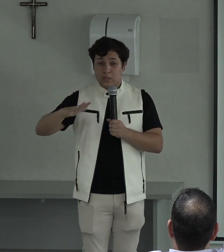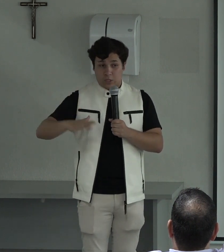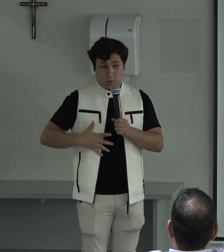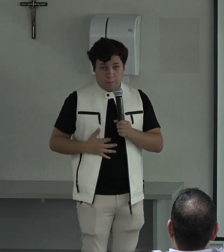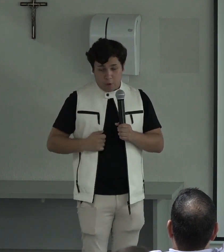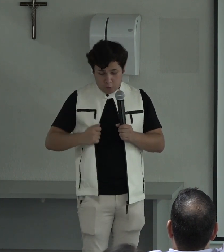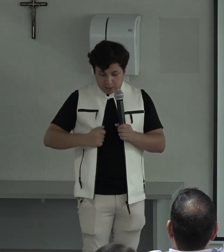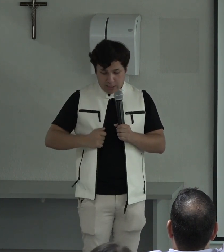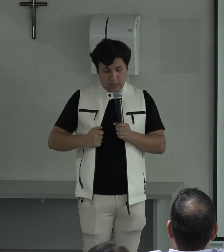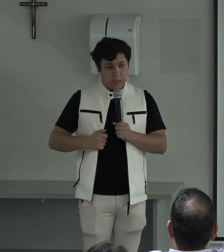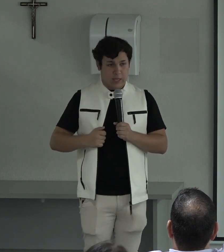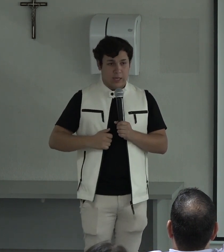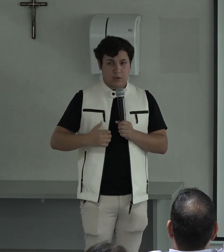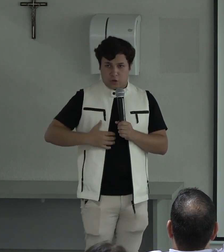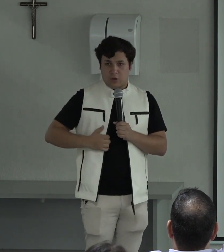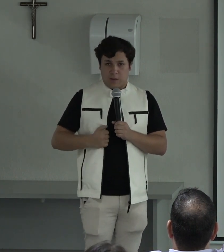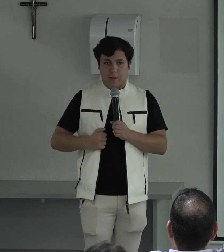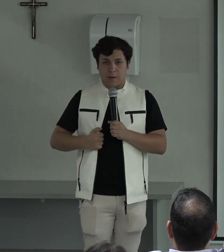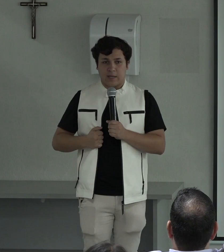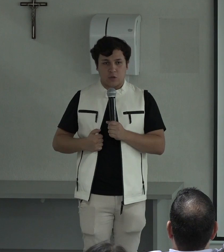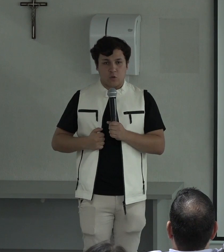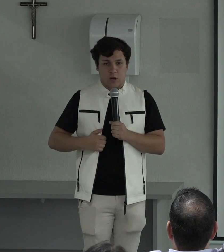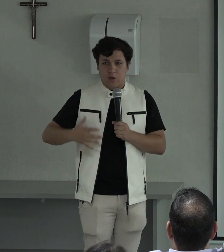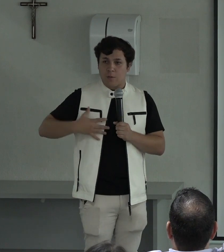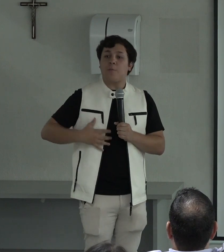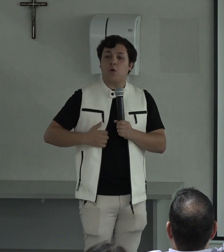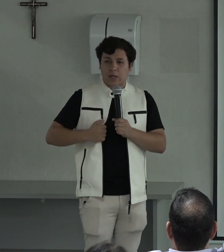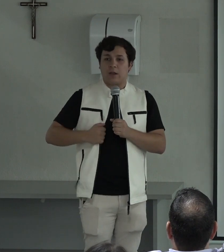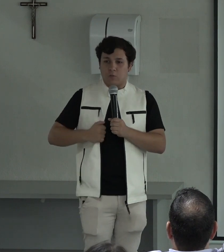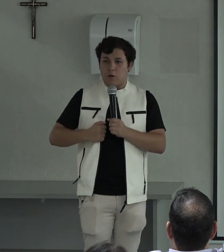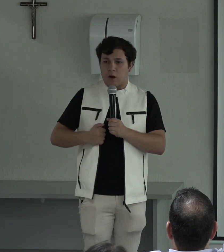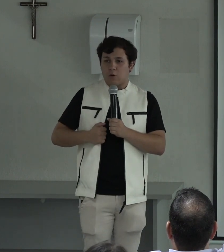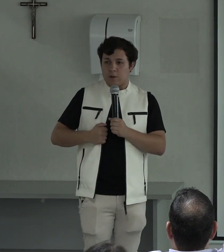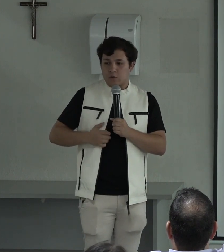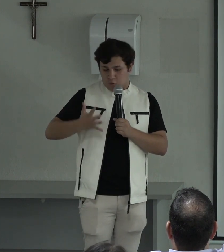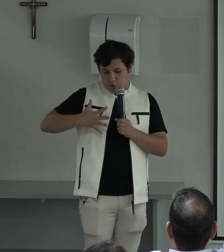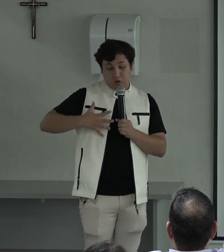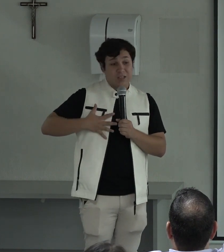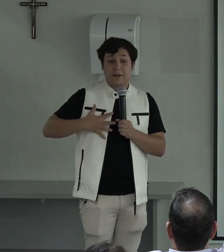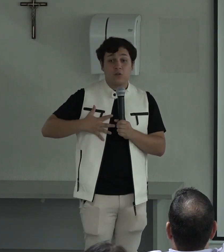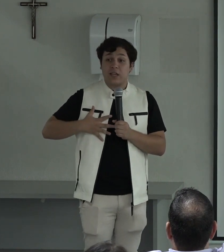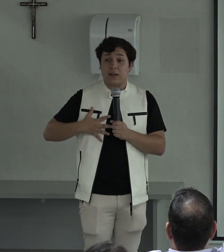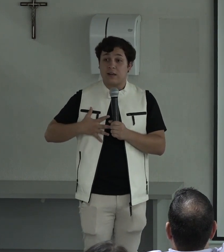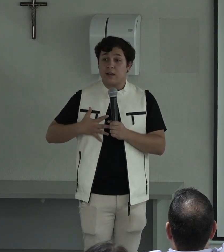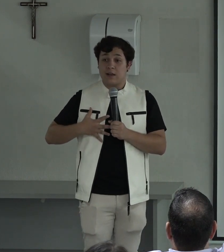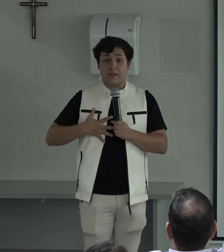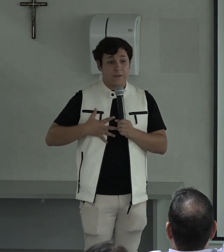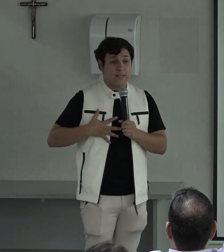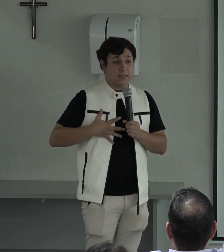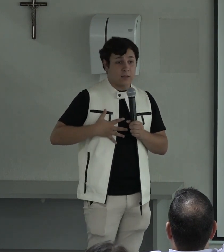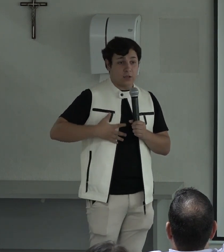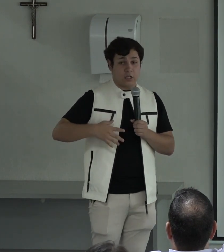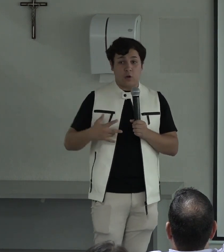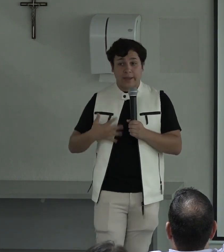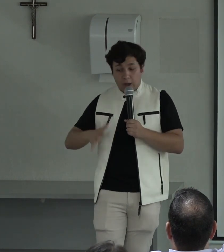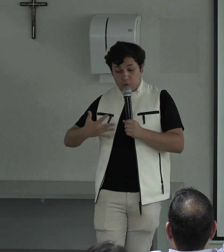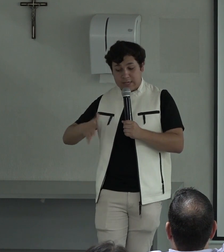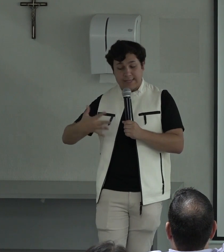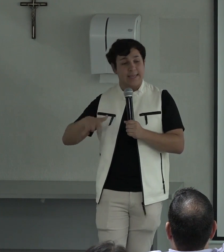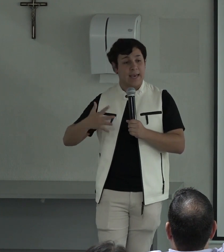yo me pongo aquí, soy de piel más oscura, y yo me pongo aquí algo más oscuro, no se va a notar la diferencia. Entonces si yo aquí hago una seña,